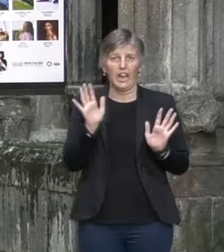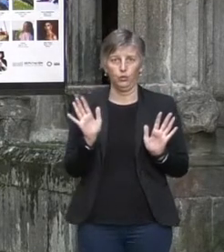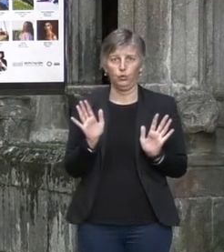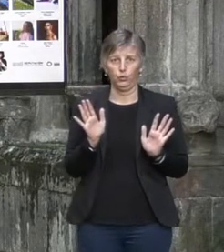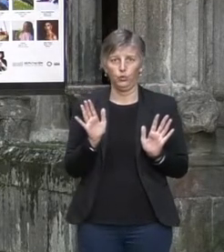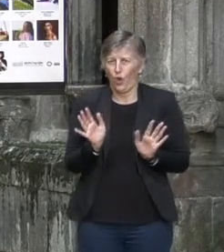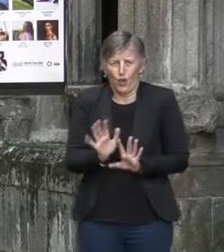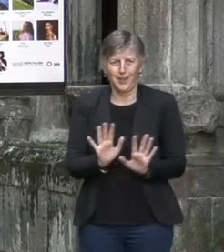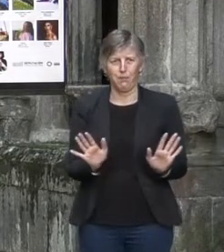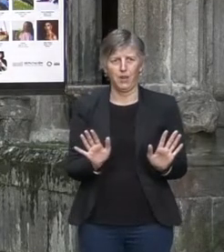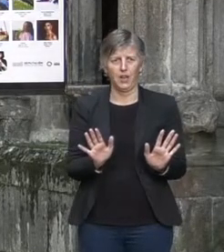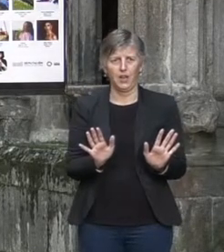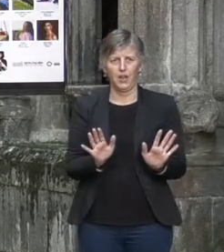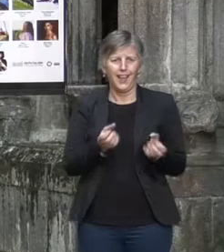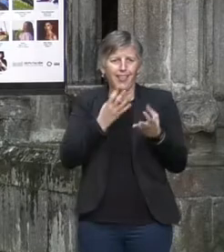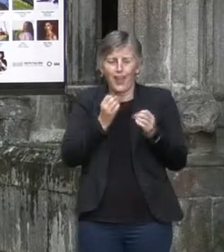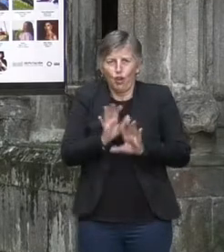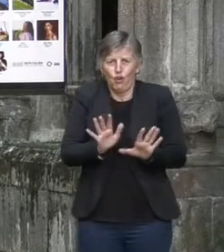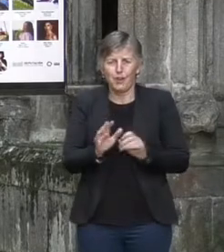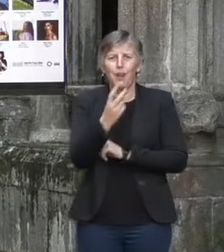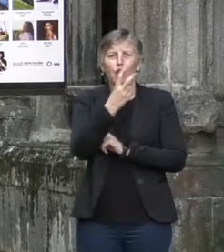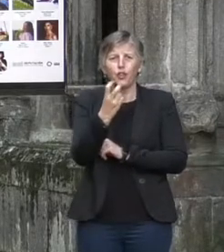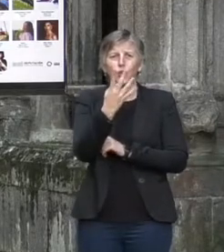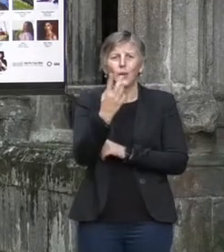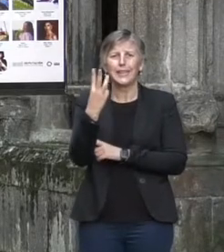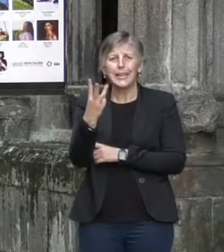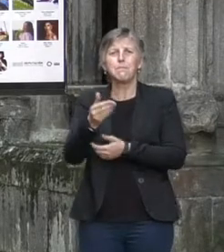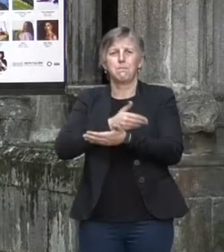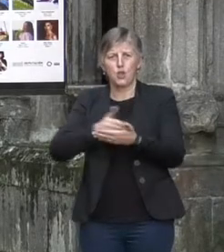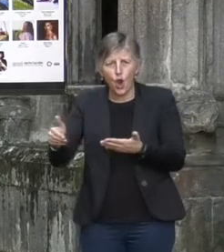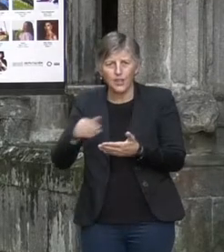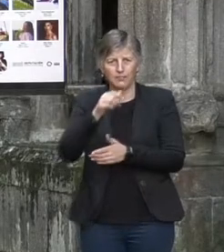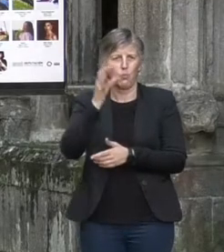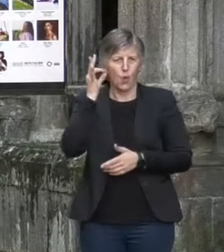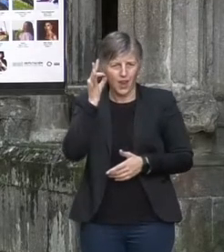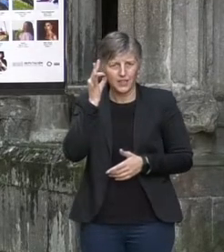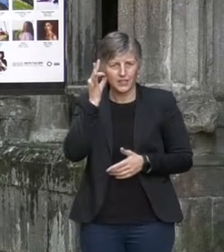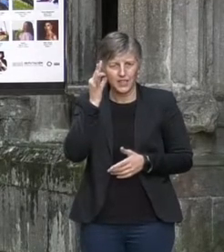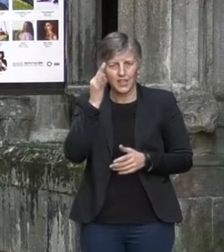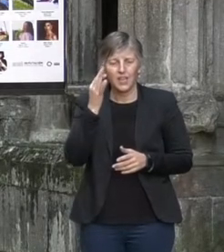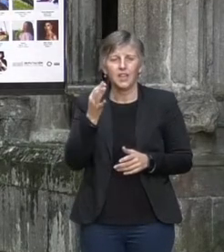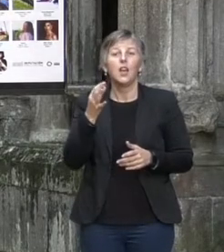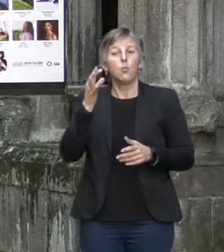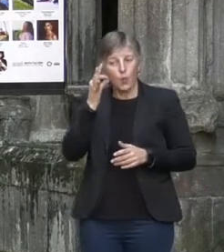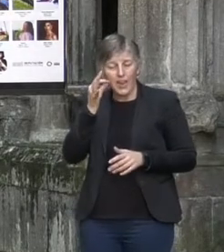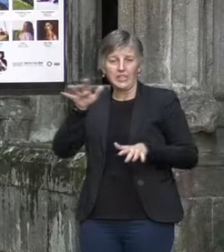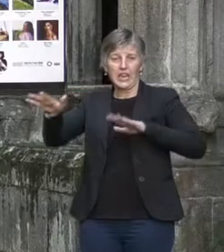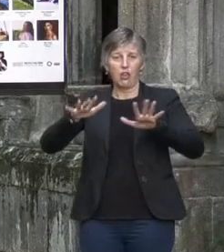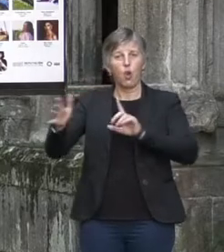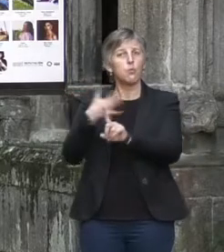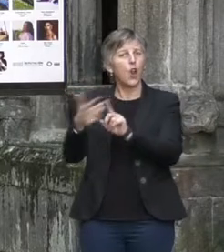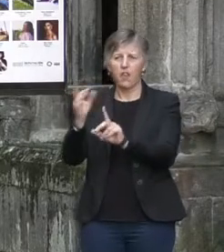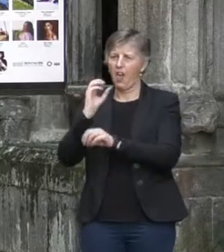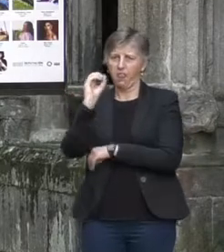Fixadevos, é terrible esta cifra. 243 millóns. E Mulleres en Acción, Violencia